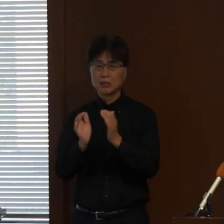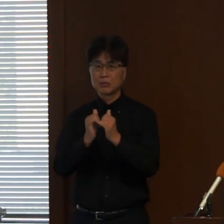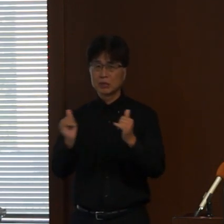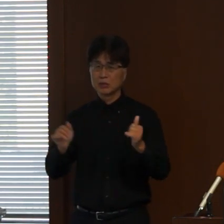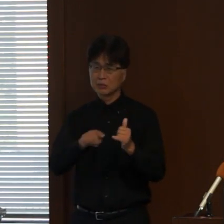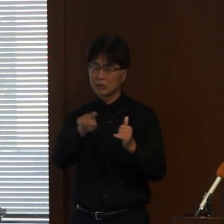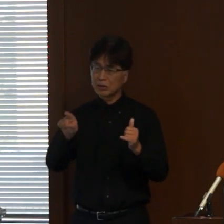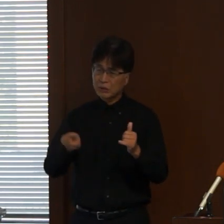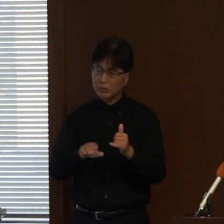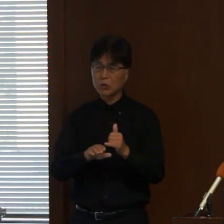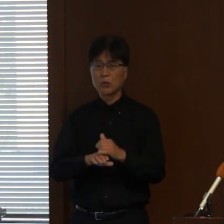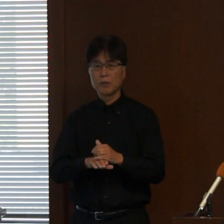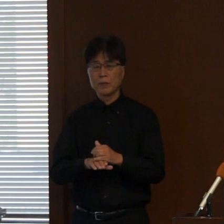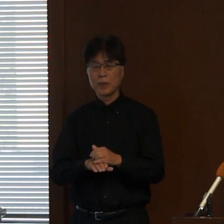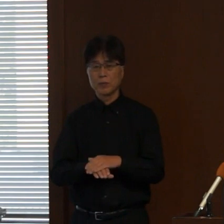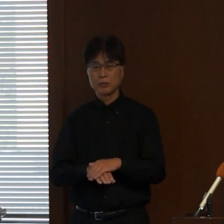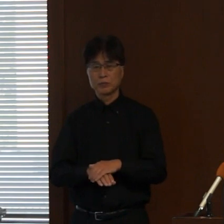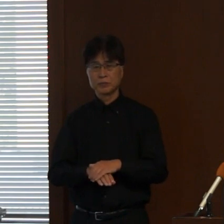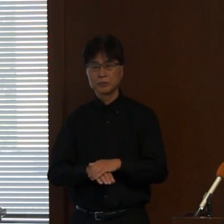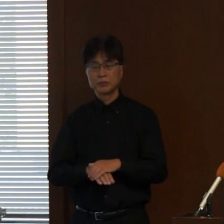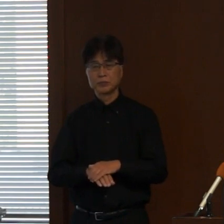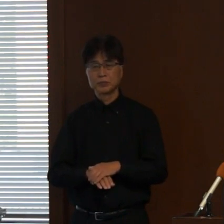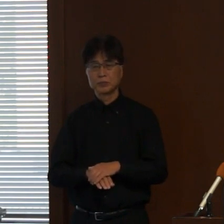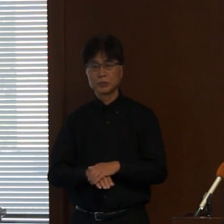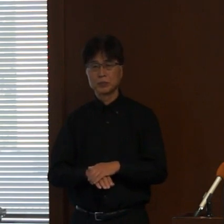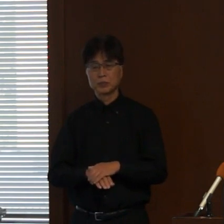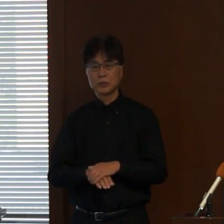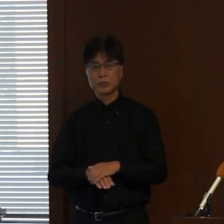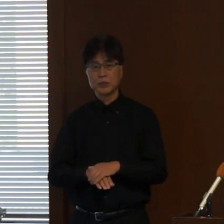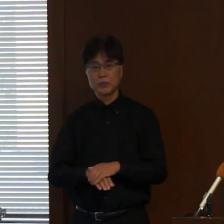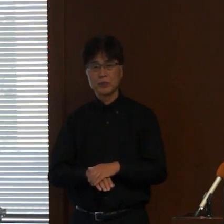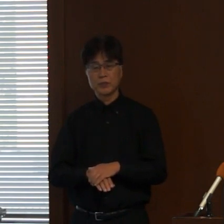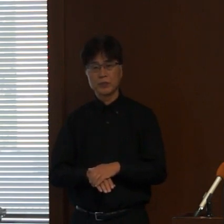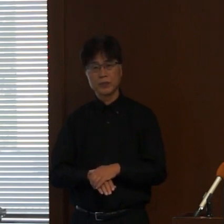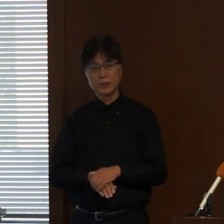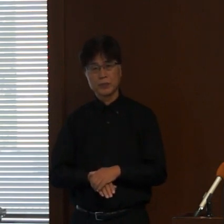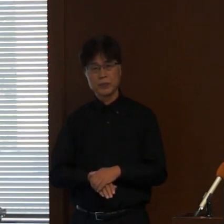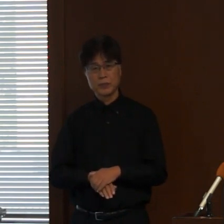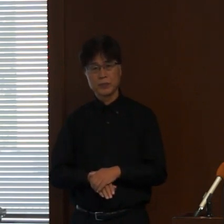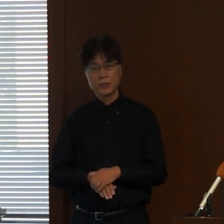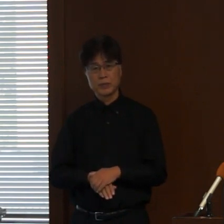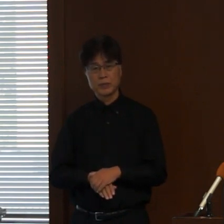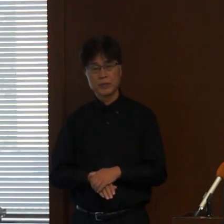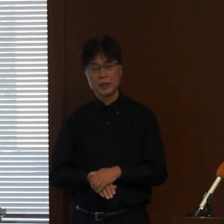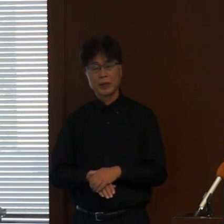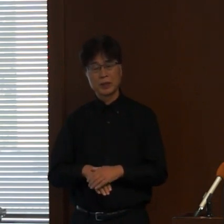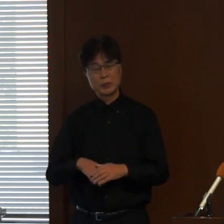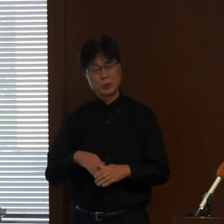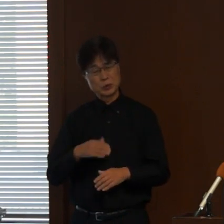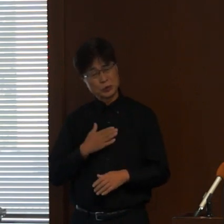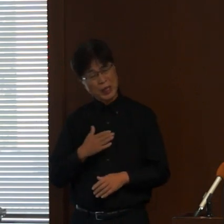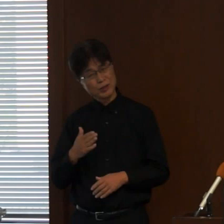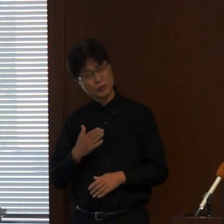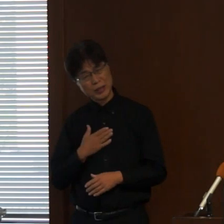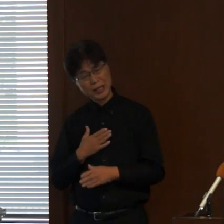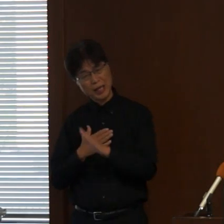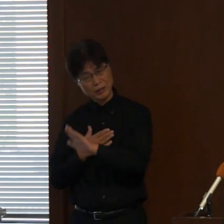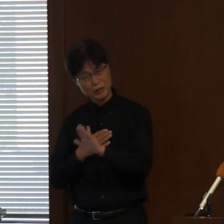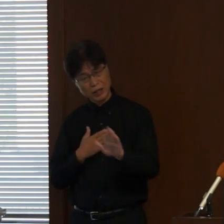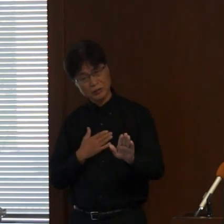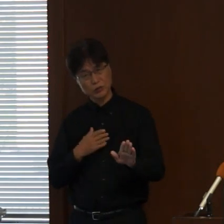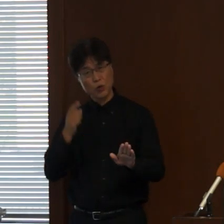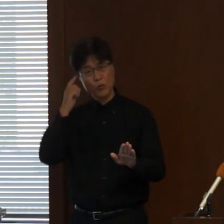方も、非常に随所随所で、ご不満もお持ちなんだろうと思います